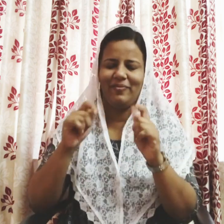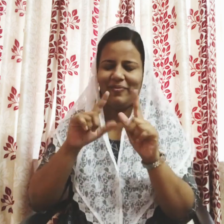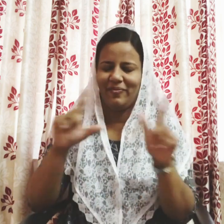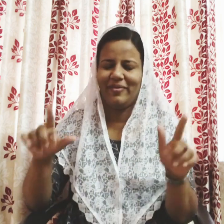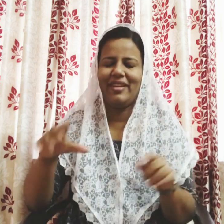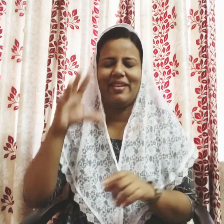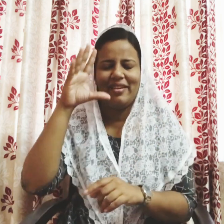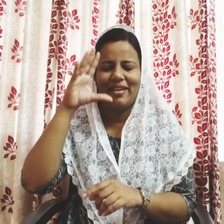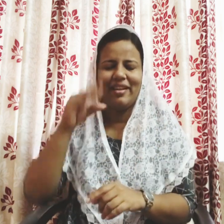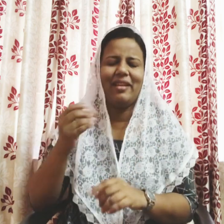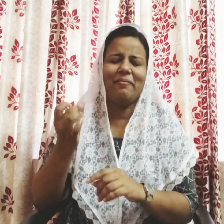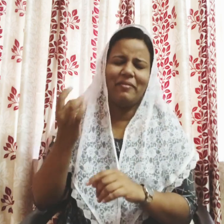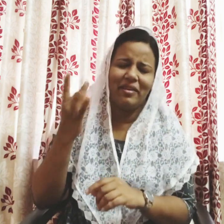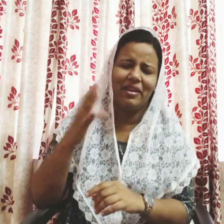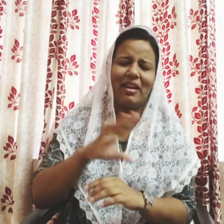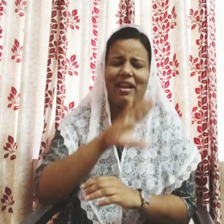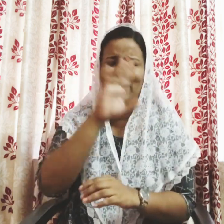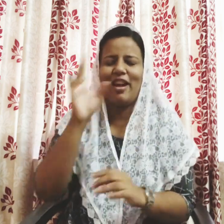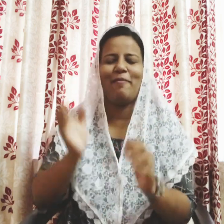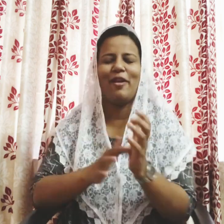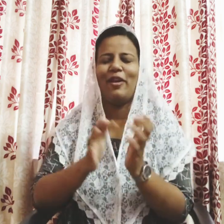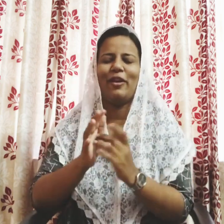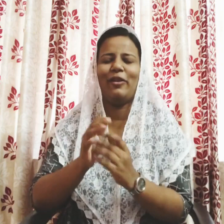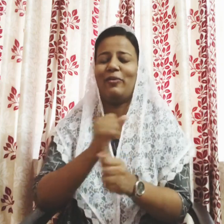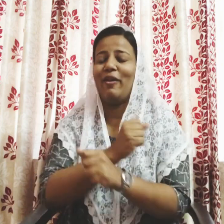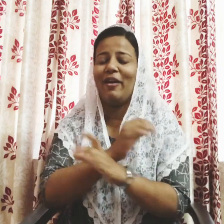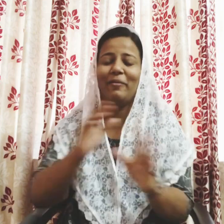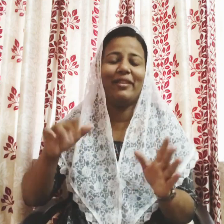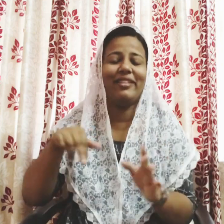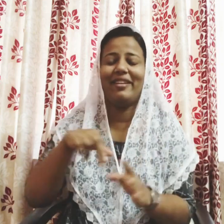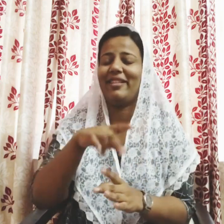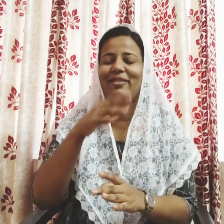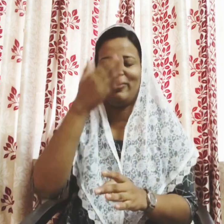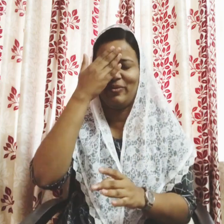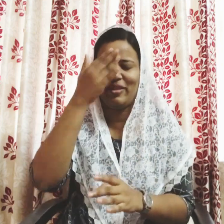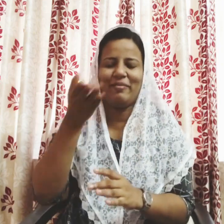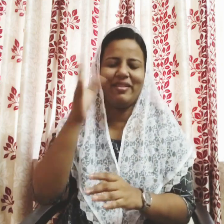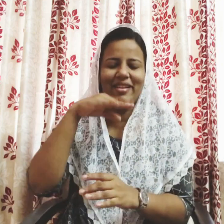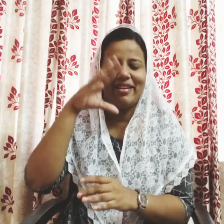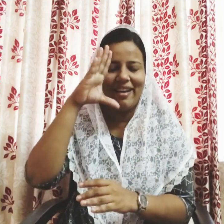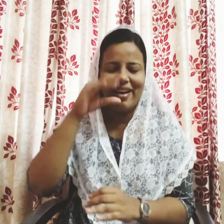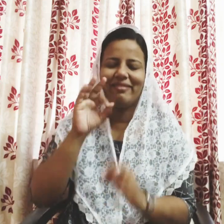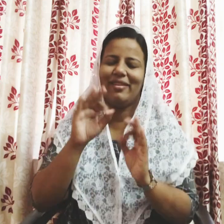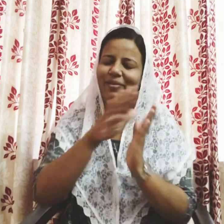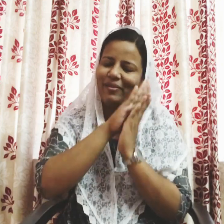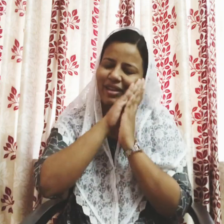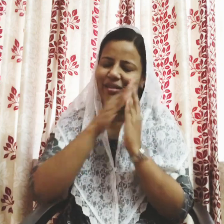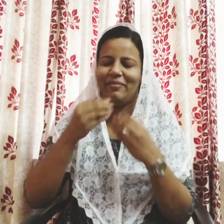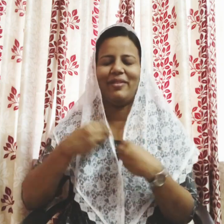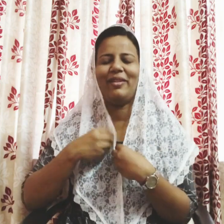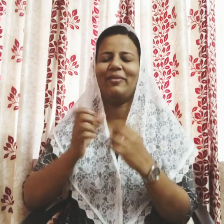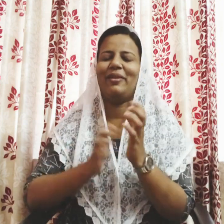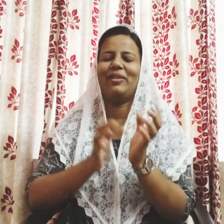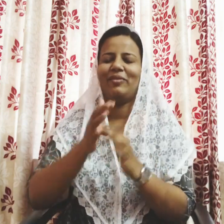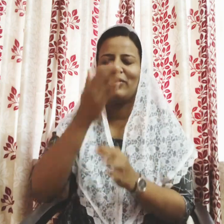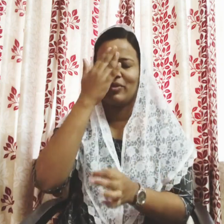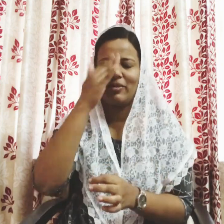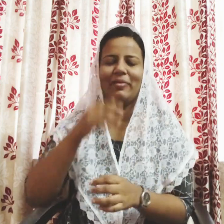ഹല്ലേലൂയ. രാത്രിയിൽ കർത്താവേ, കഴിഞ്ഞ പകൽക്കാലം ഞങ്ങളെ അത്ഭുതകരമായി നടത്തിയല്ലോ, നന്ദിയോടെ സ്തോത്രം. രാത്രി ഞങ്ങൾക്ക് നല്ല ഉറക്കം തന്നല്ലോ, നന്ദിയോടെ സ്തോത്രം. രാവിലെ